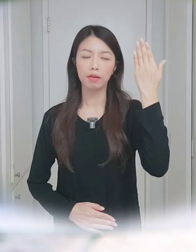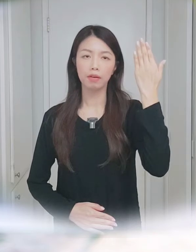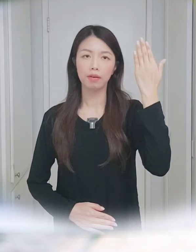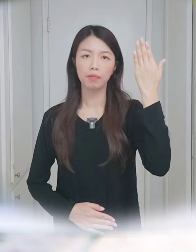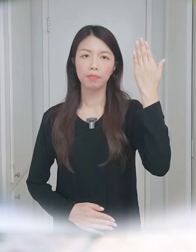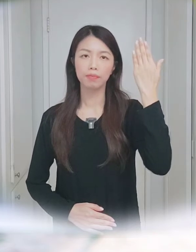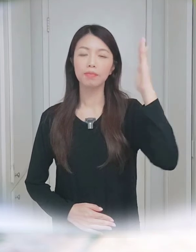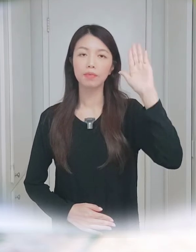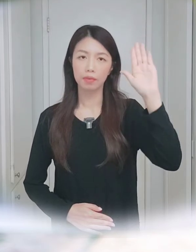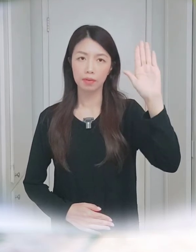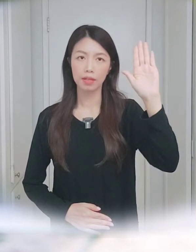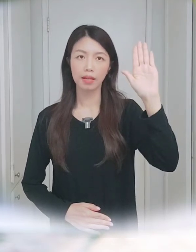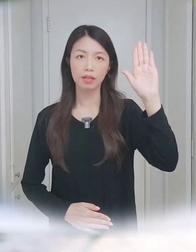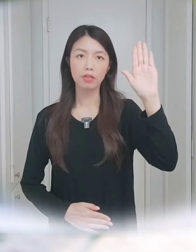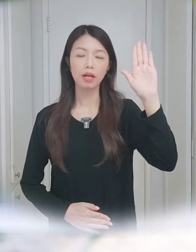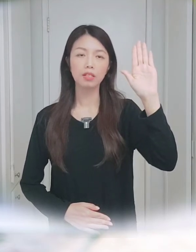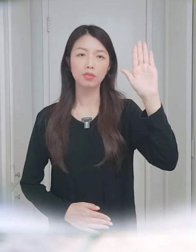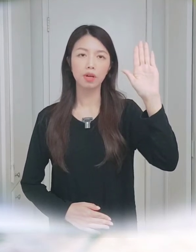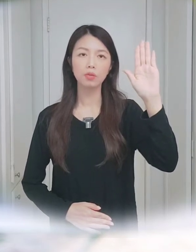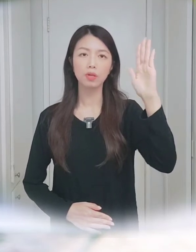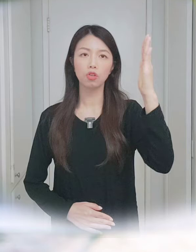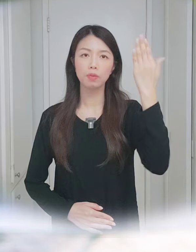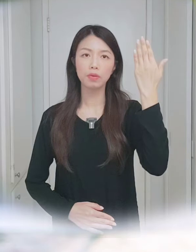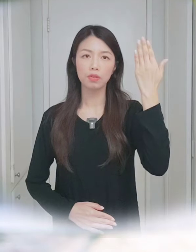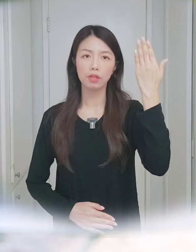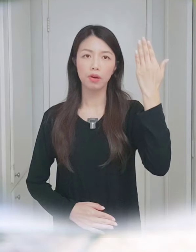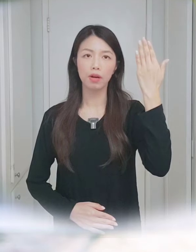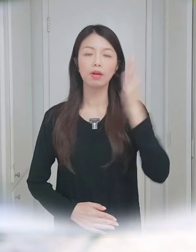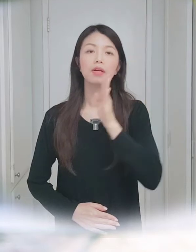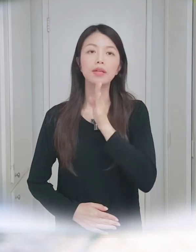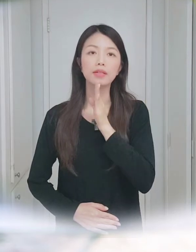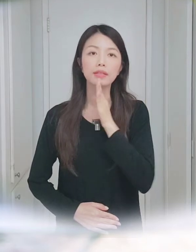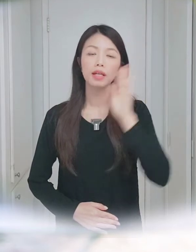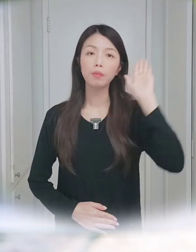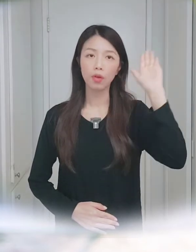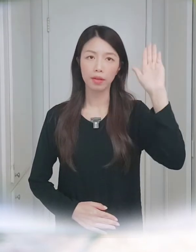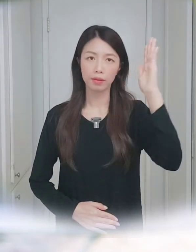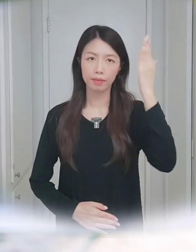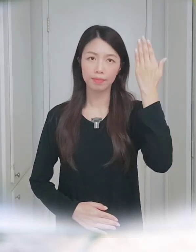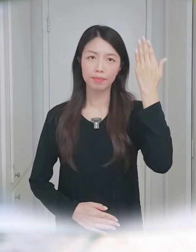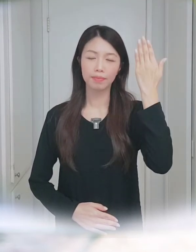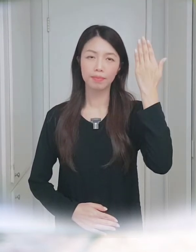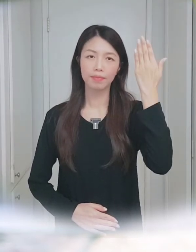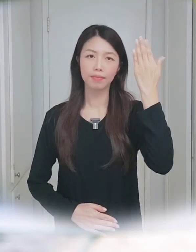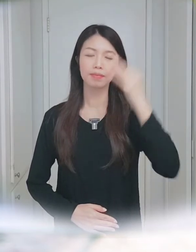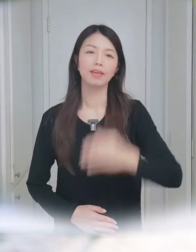돼요. 이 상태에서 시작하시고요. 손을 뒤집어 주시는 거예요. 참된.